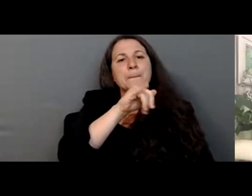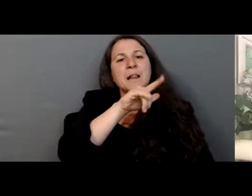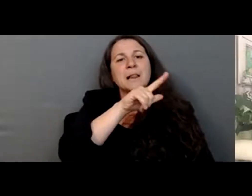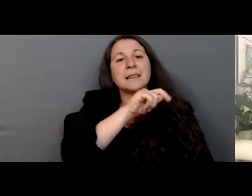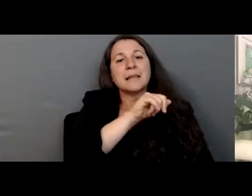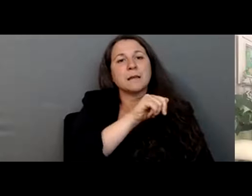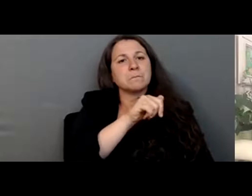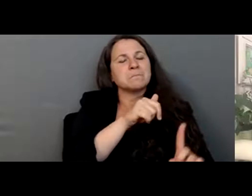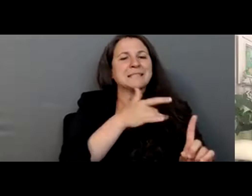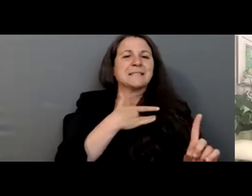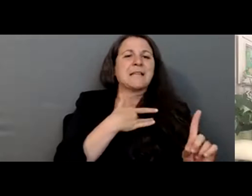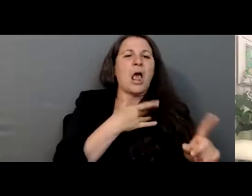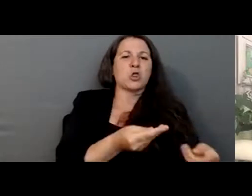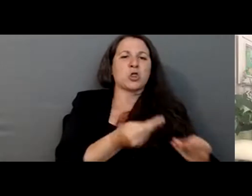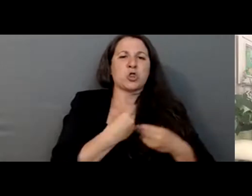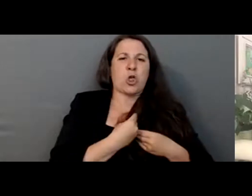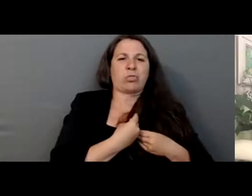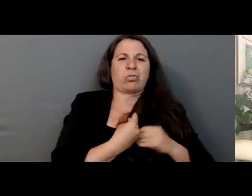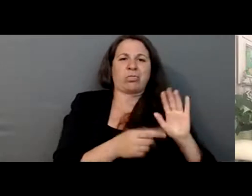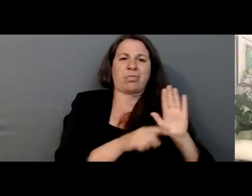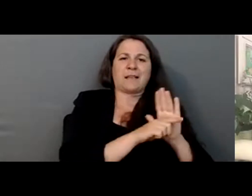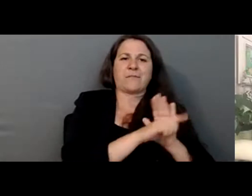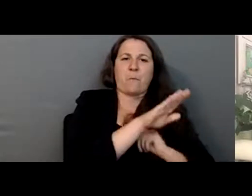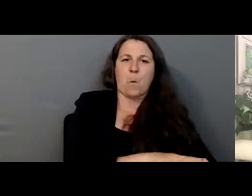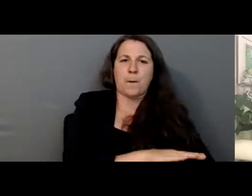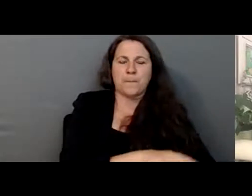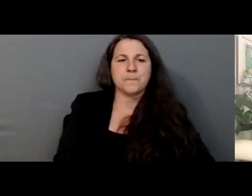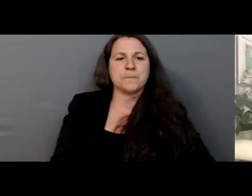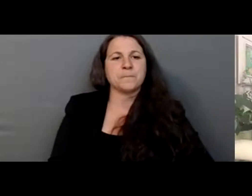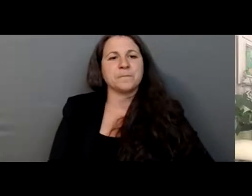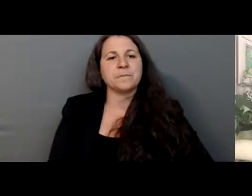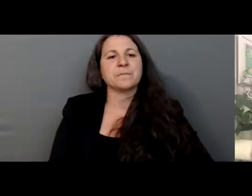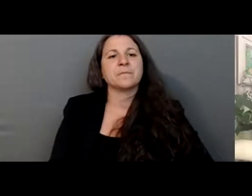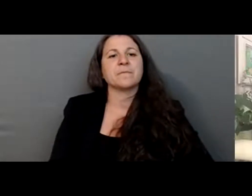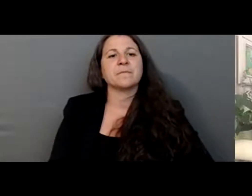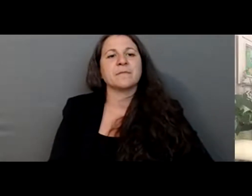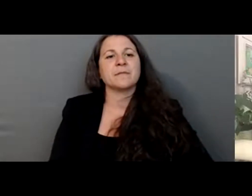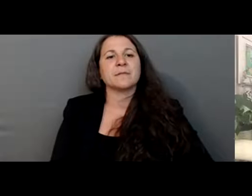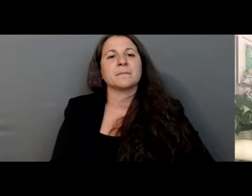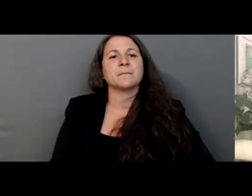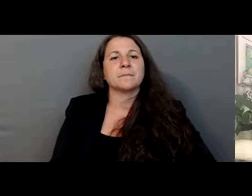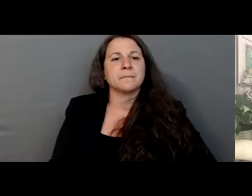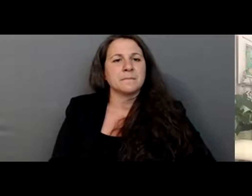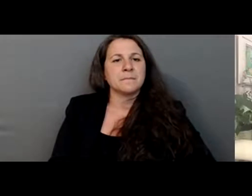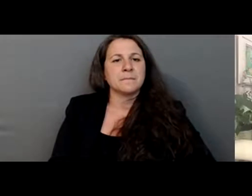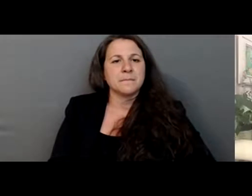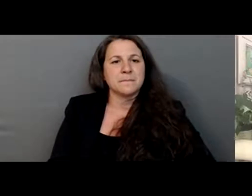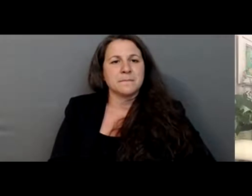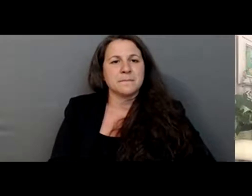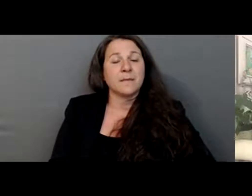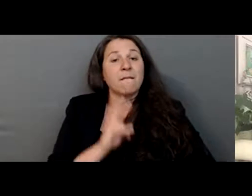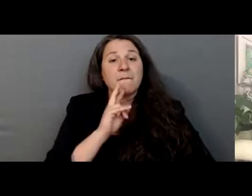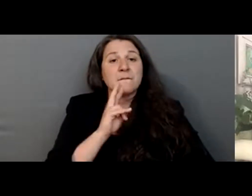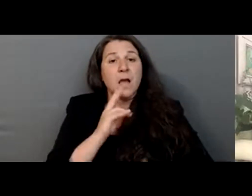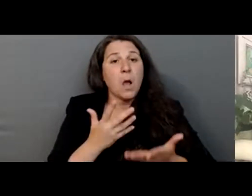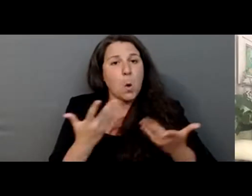de 19 % de personnes en situation de handicap au Québec, de femmes, alors qu'on est à 25 % à la moyenne nationale. C'est significatif quand même comme